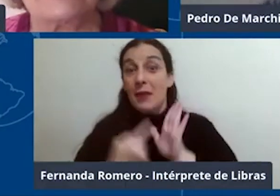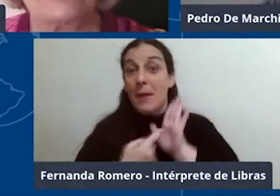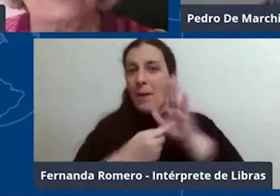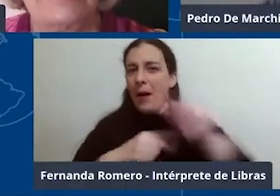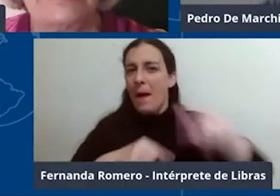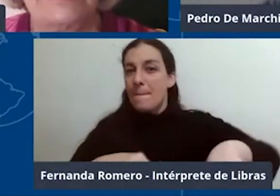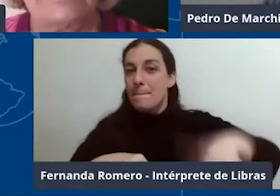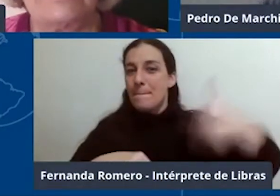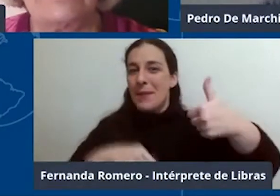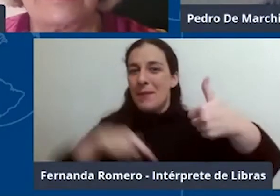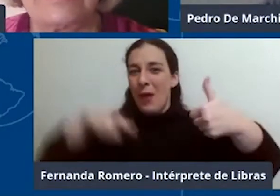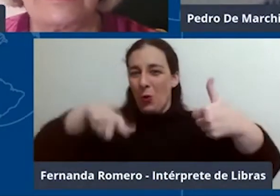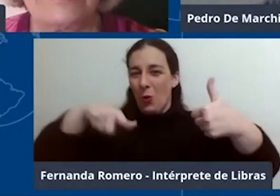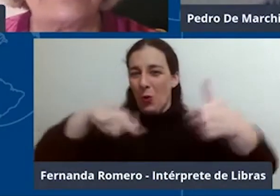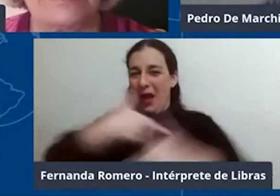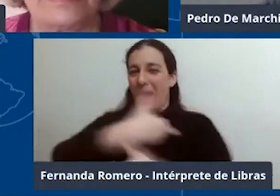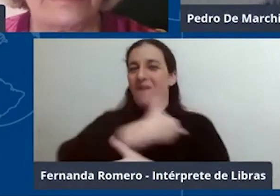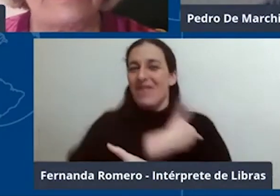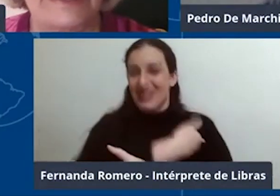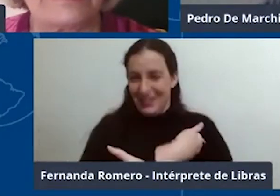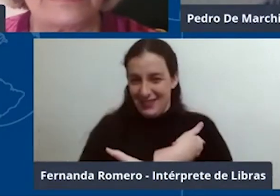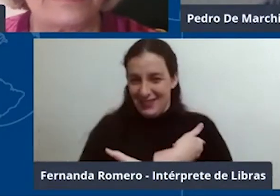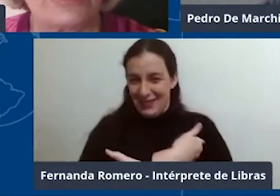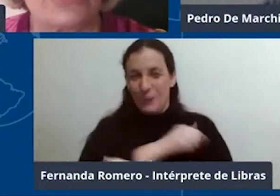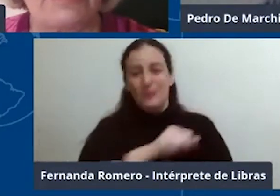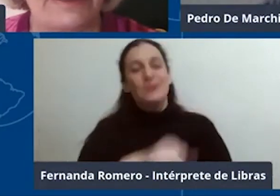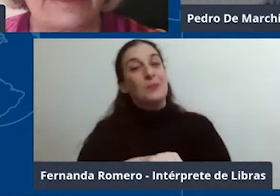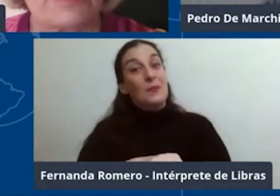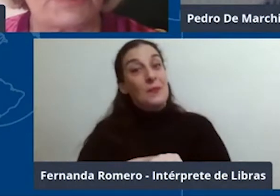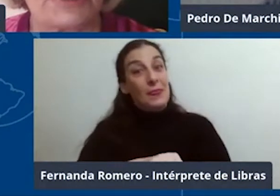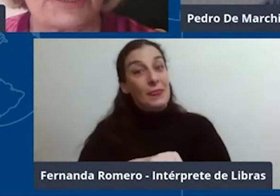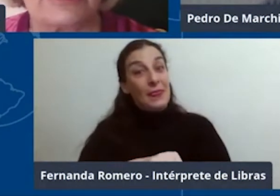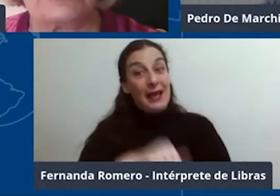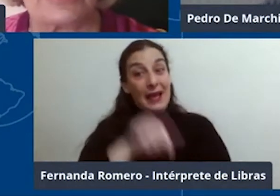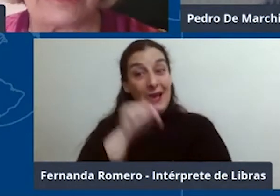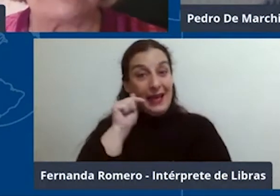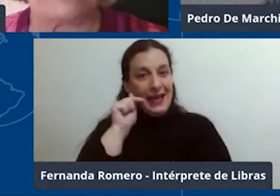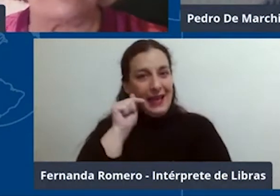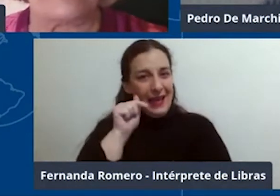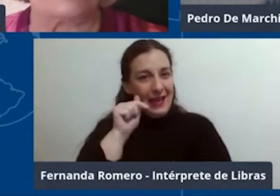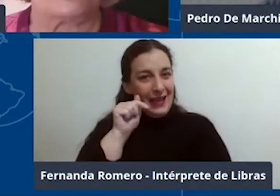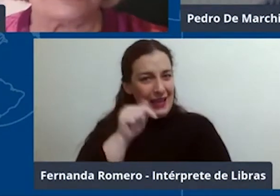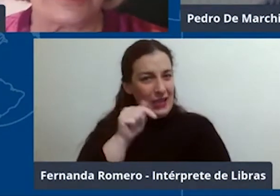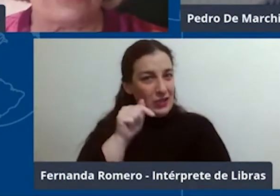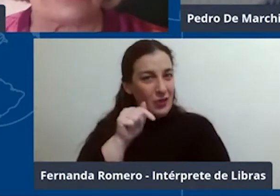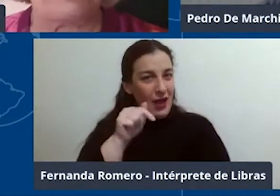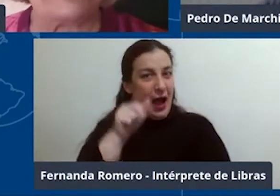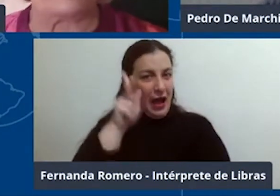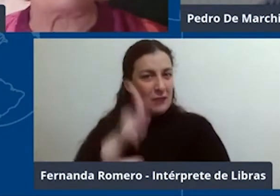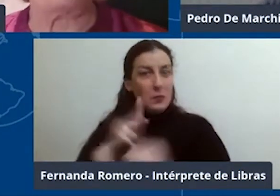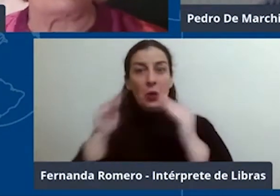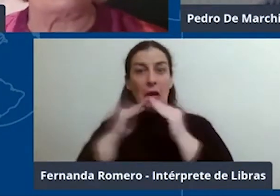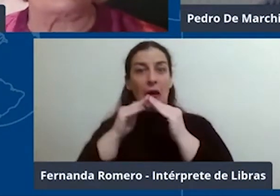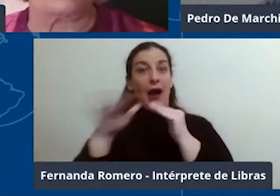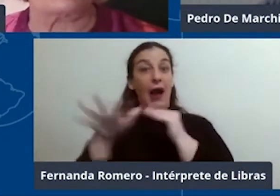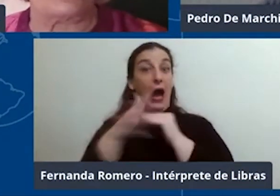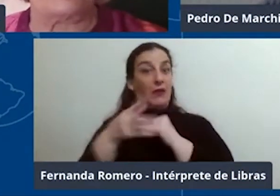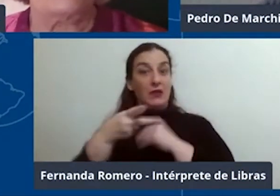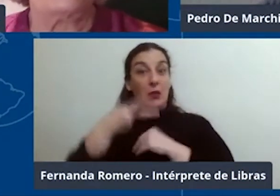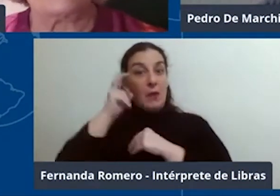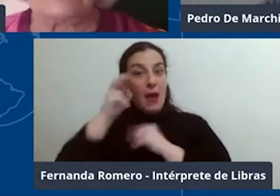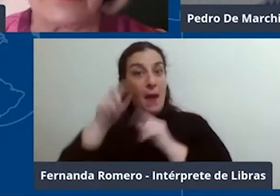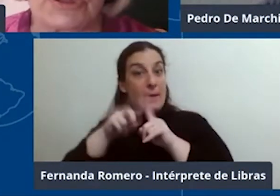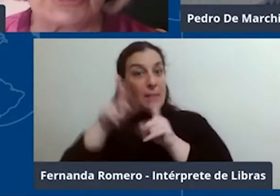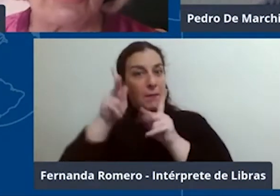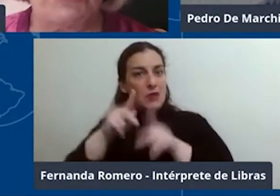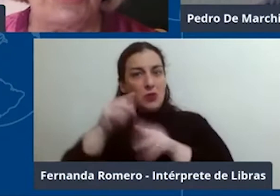na vacinação. Essa eu acho que as pessoas, às vezes, quem está em casa não se dá conta, mas quem está fora do Rio Grande do Sul,